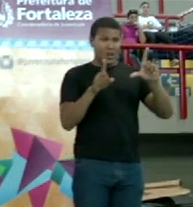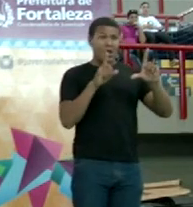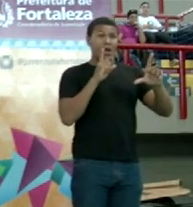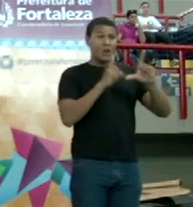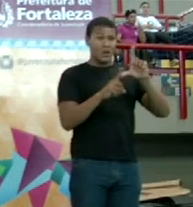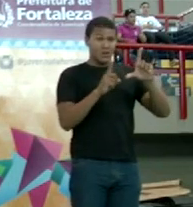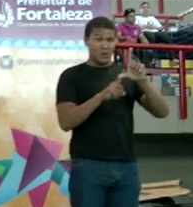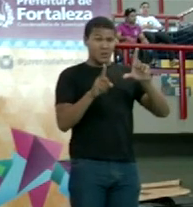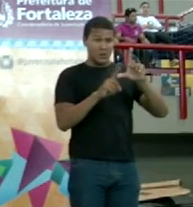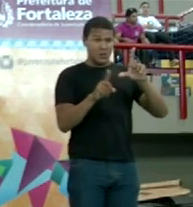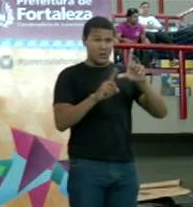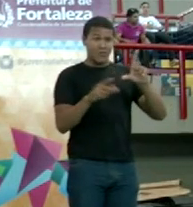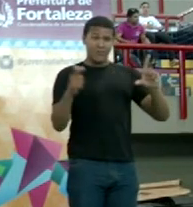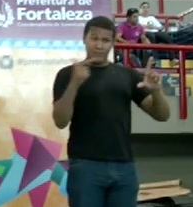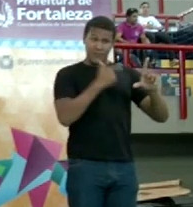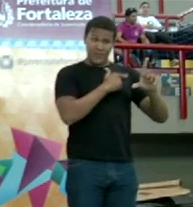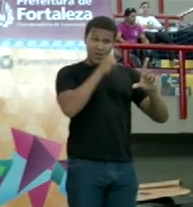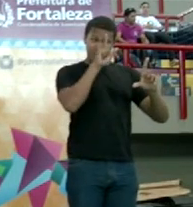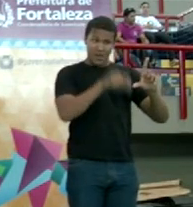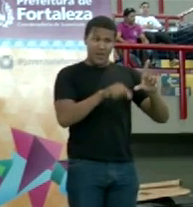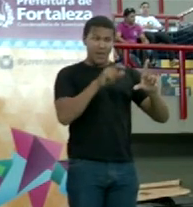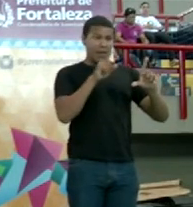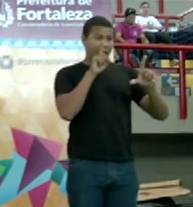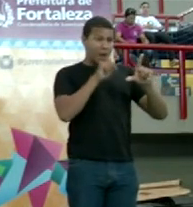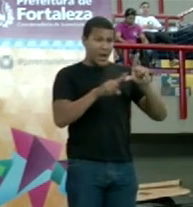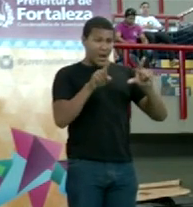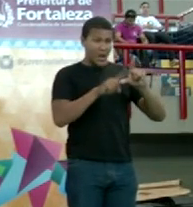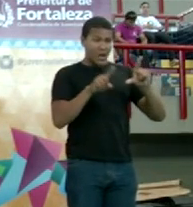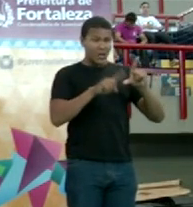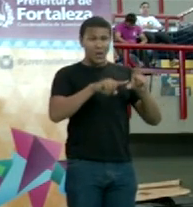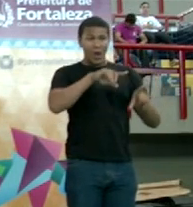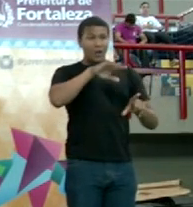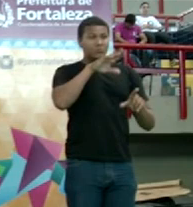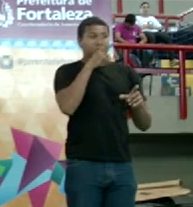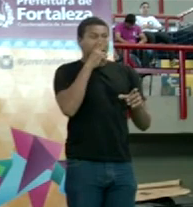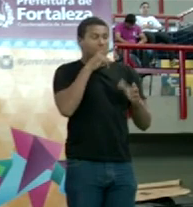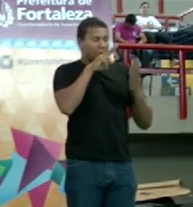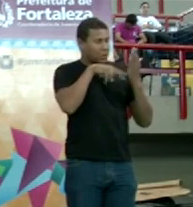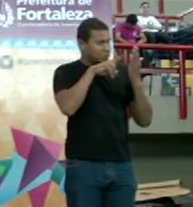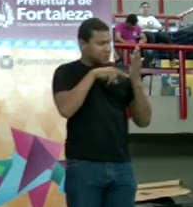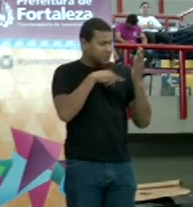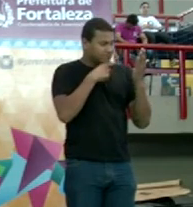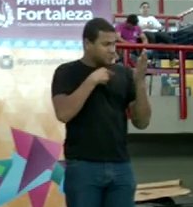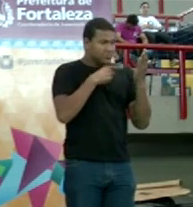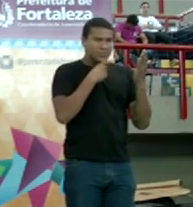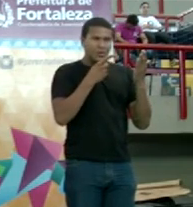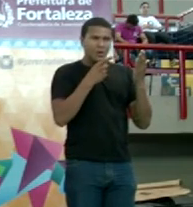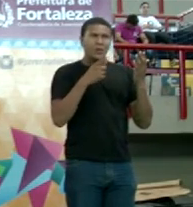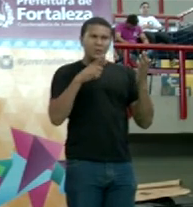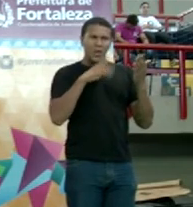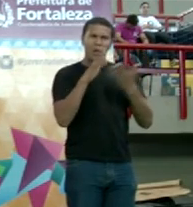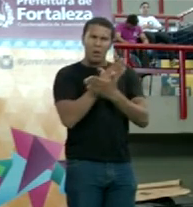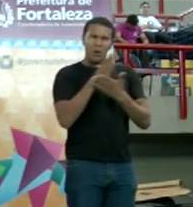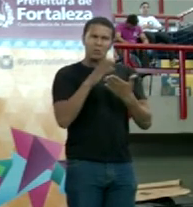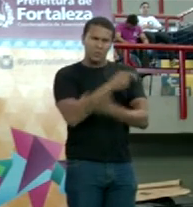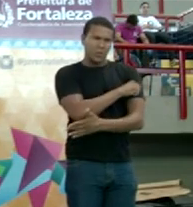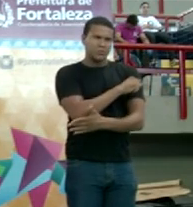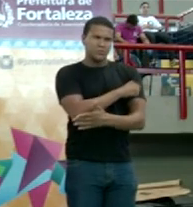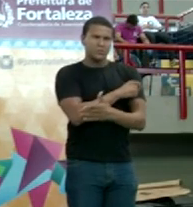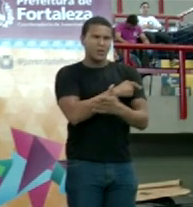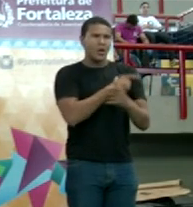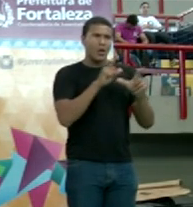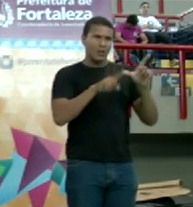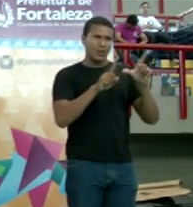letra ilegível. Eu conheço vários alunos que têm a letra feia, mas é legível, a gente consegue